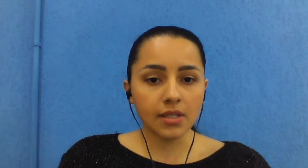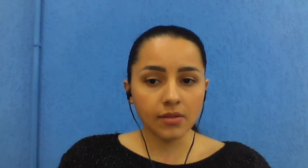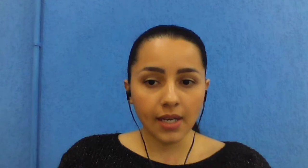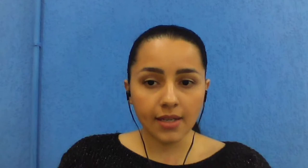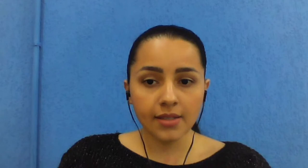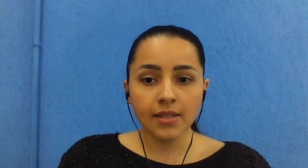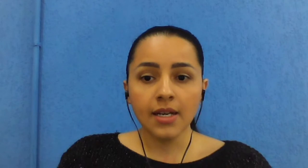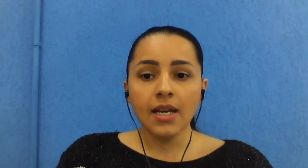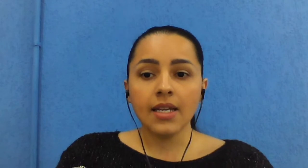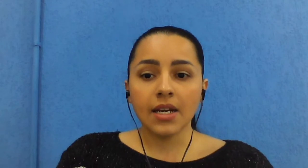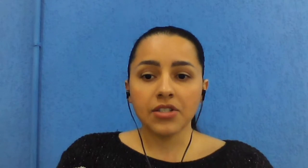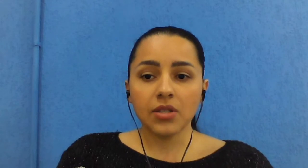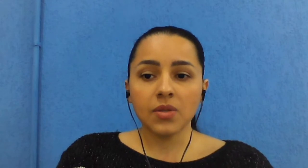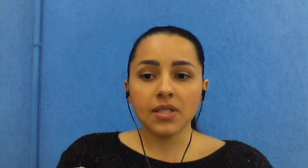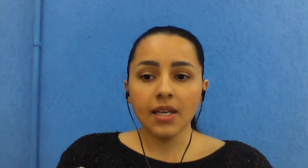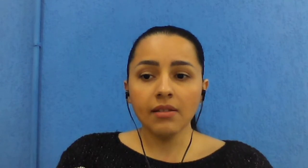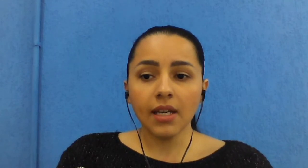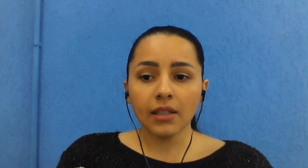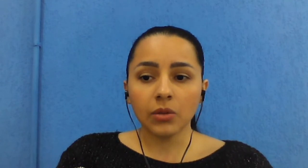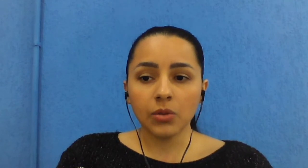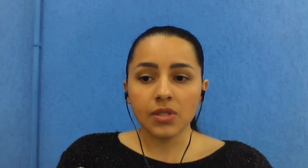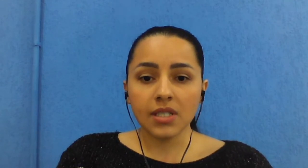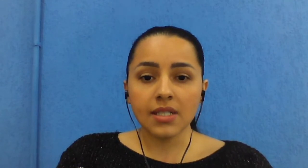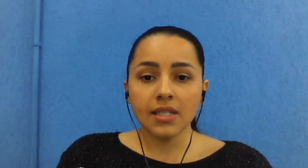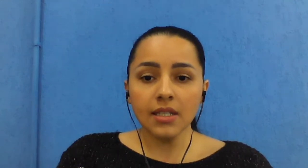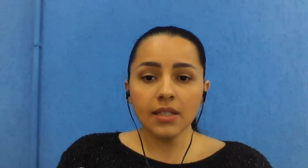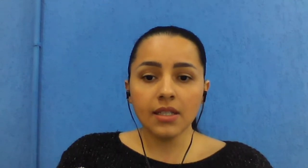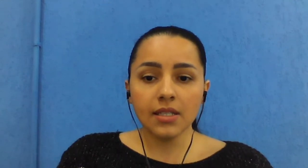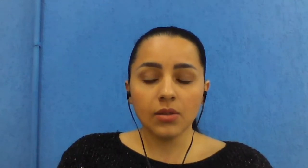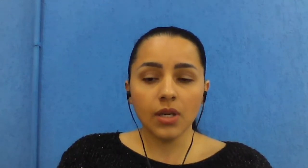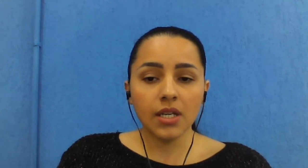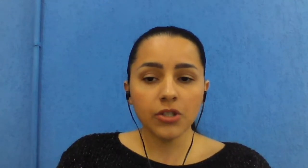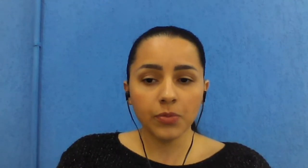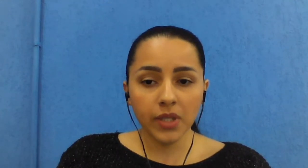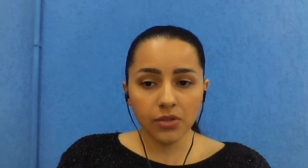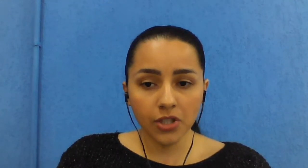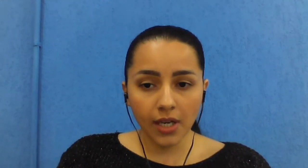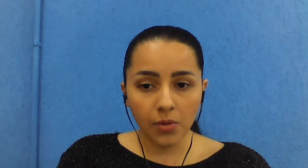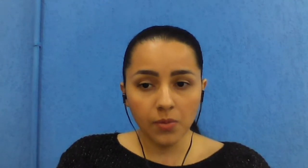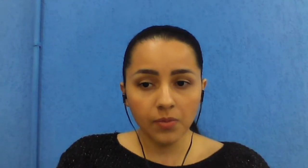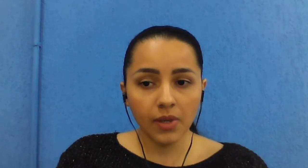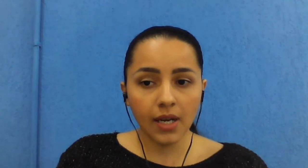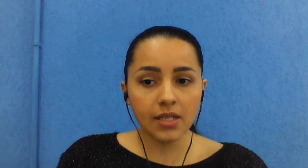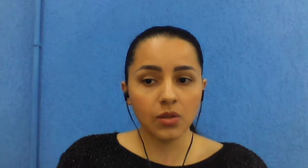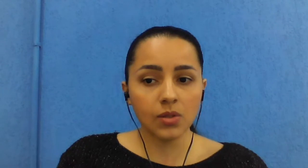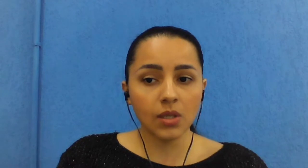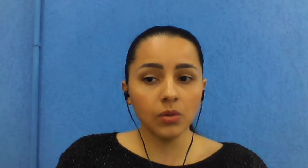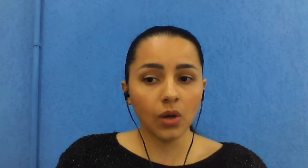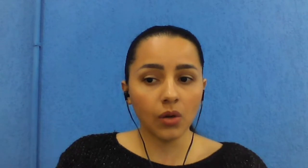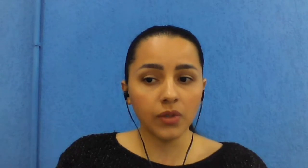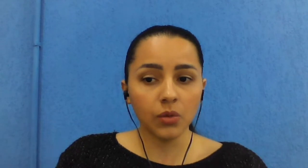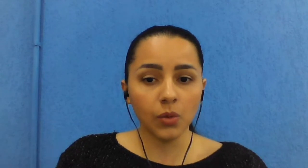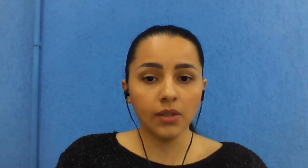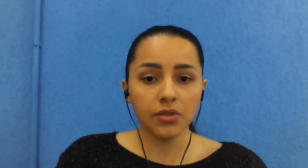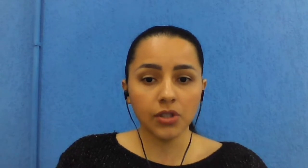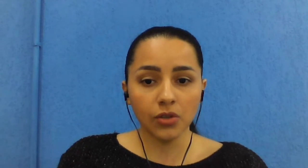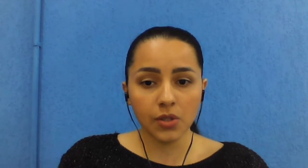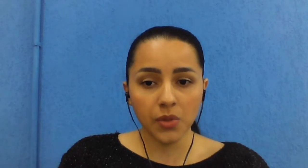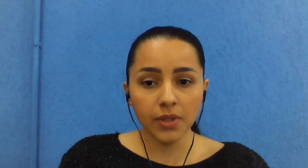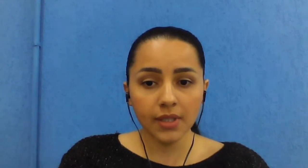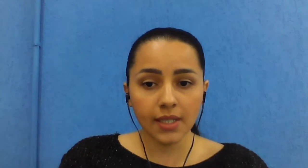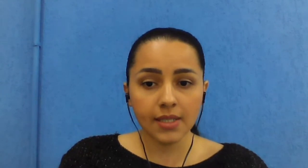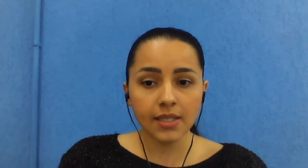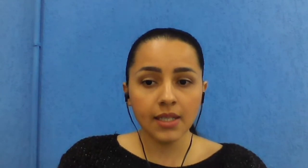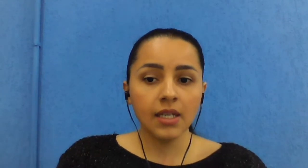Estatuto, inciso 10, e artigo 114 e 115 do Regimento Geral, a Resolução 9 do ano